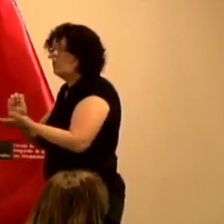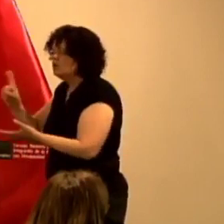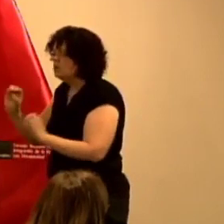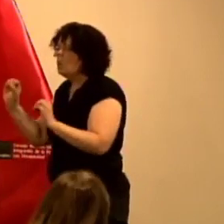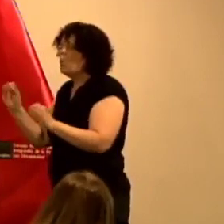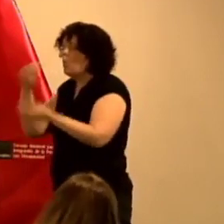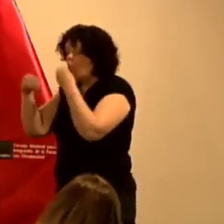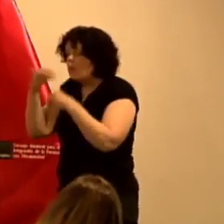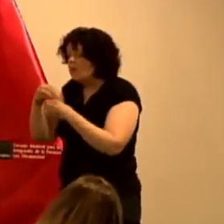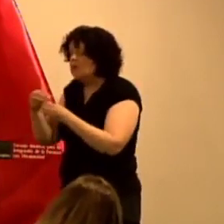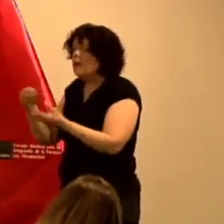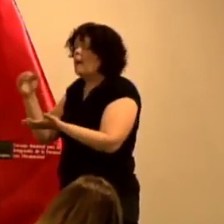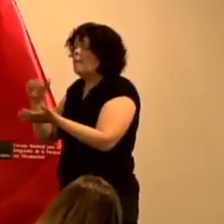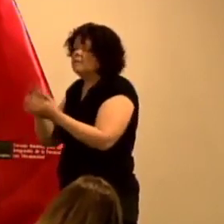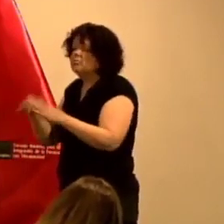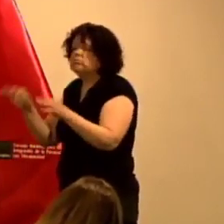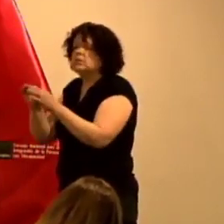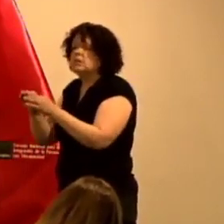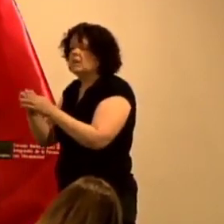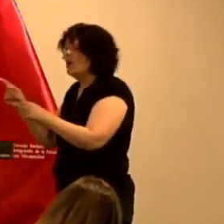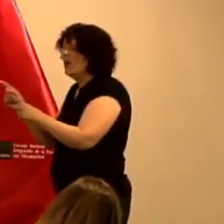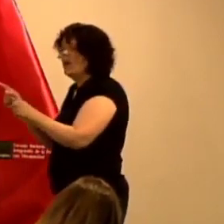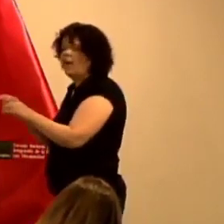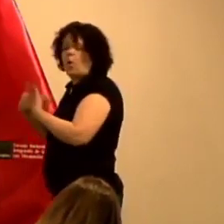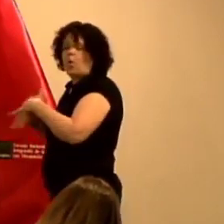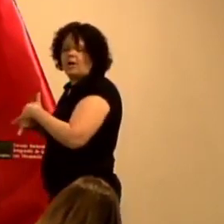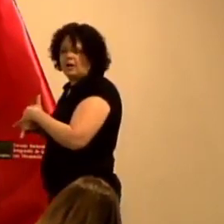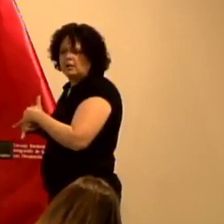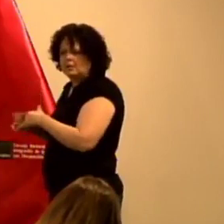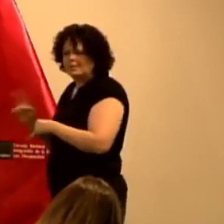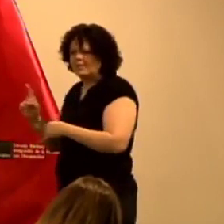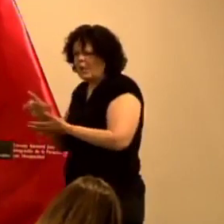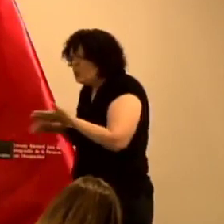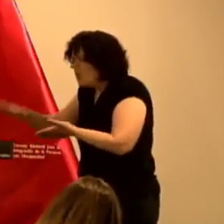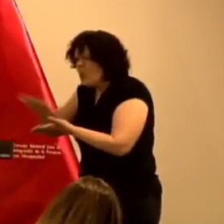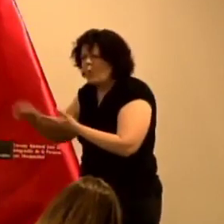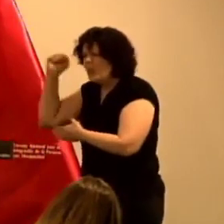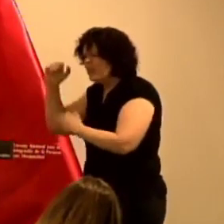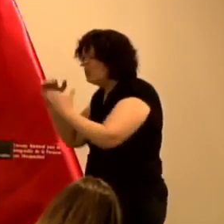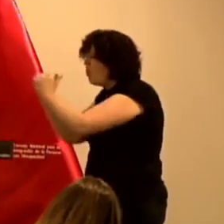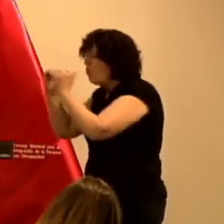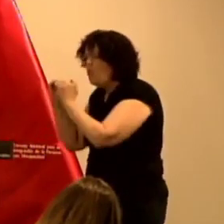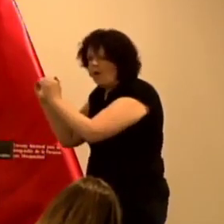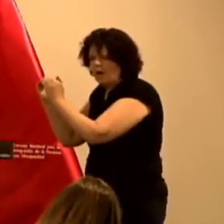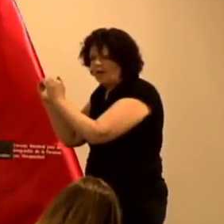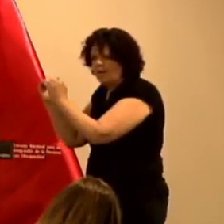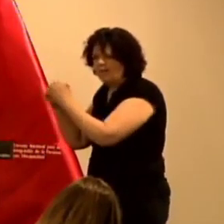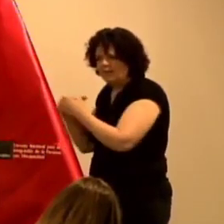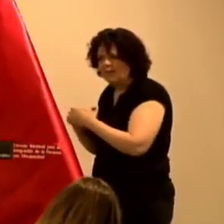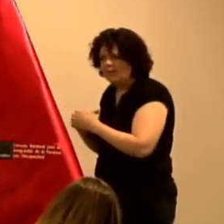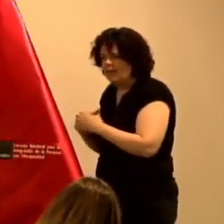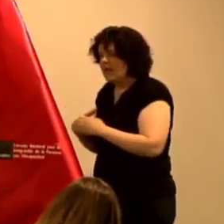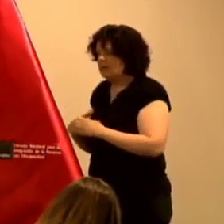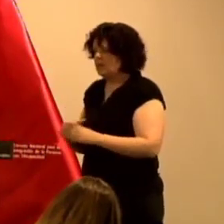Si ponemos esa valoración, se estaría justificando de por qué, por ejemplo, en la actualidad existe o se ha incrementado el tema de los problemas